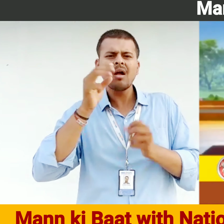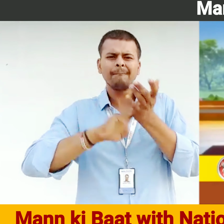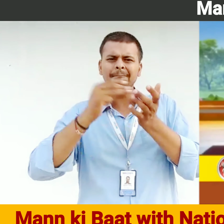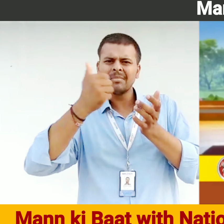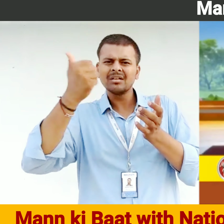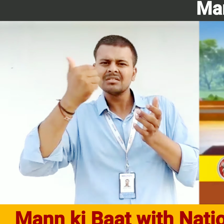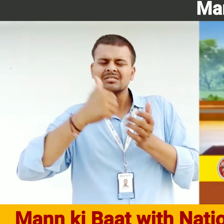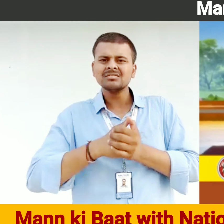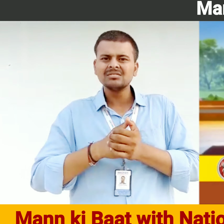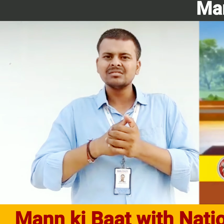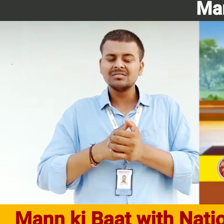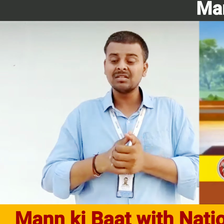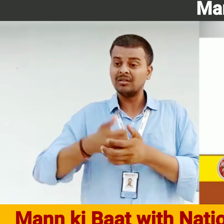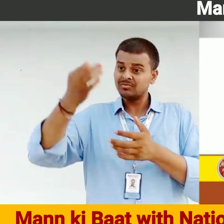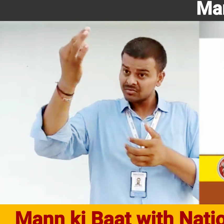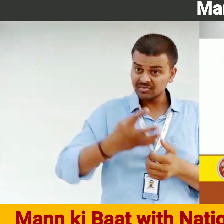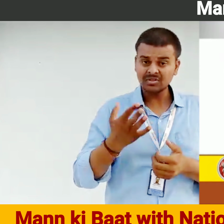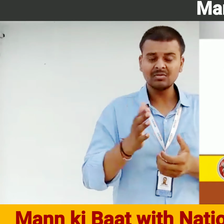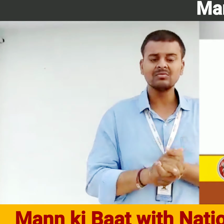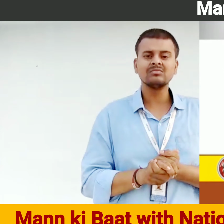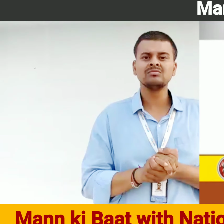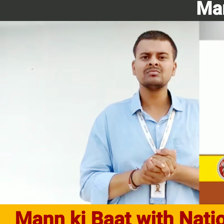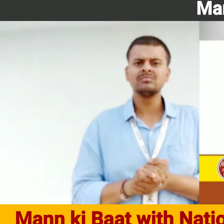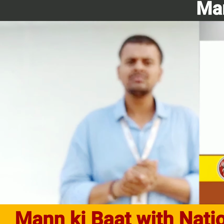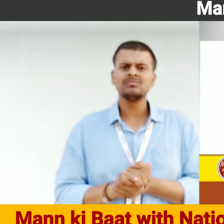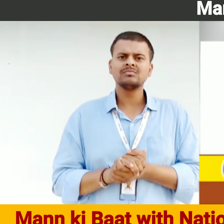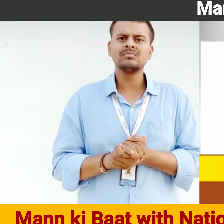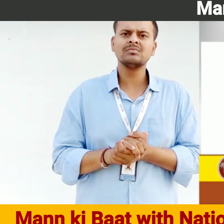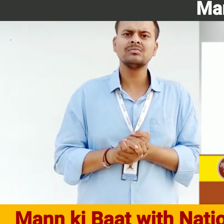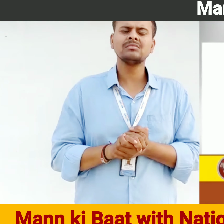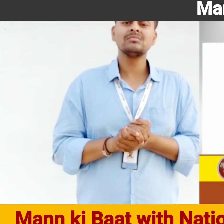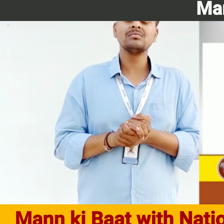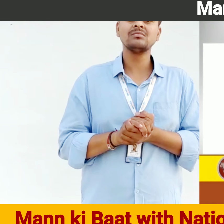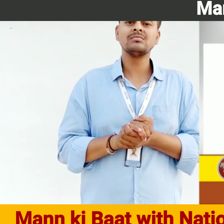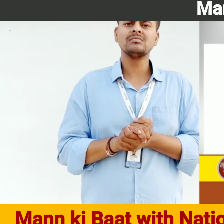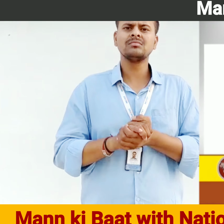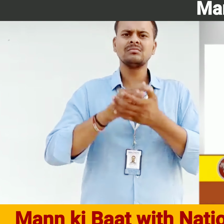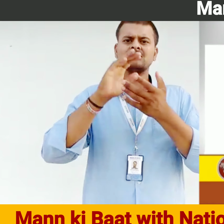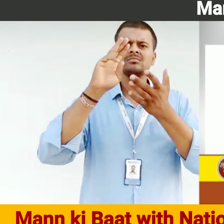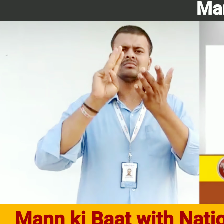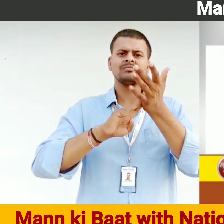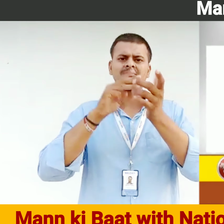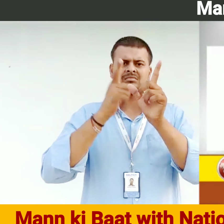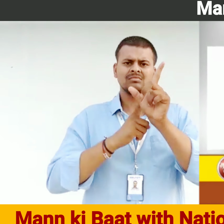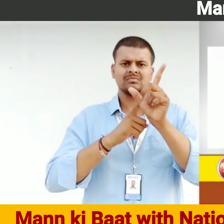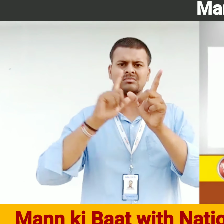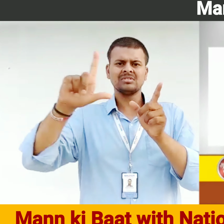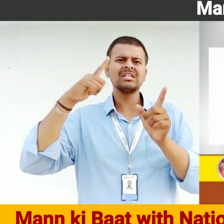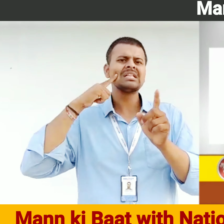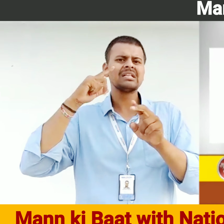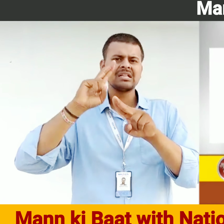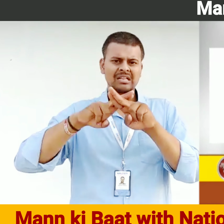भी इस बार एक अनोखा प्रयोग किया है। आयुष मंत्रालय ने माय लाइफ माय योग नाम